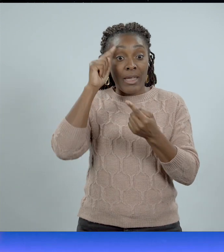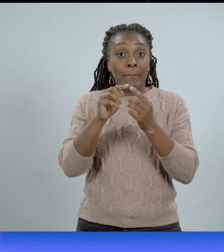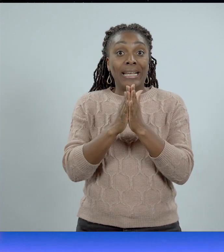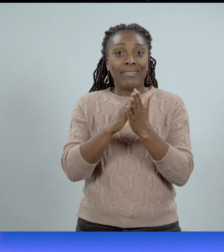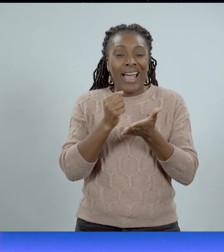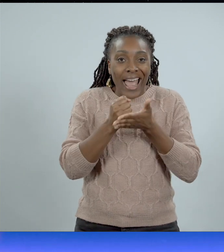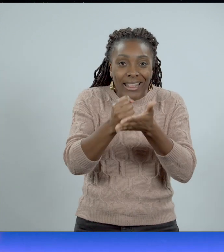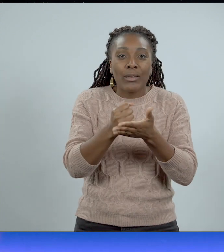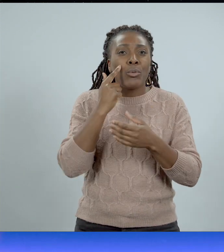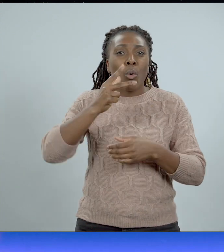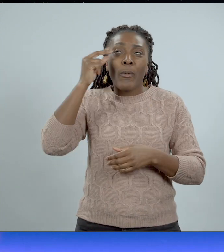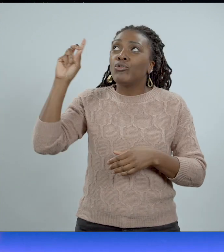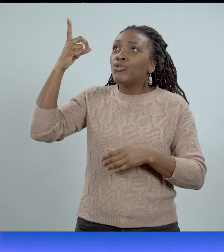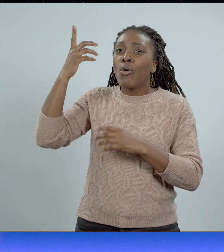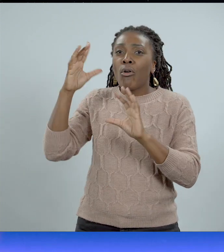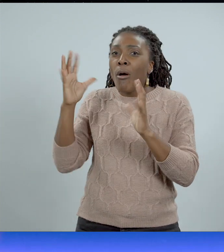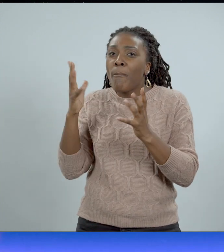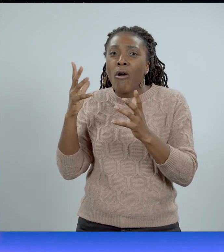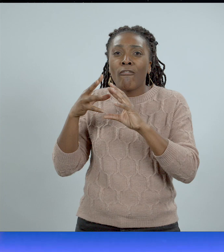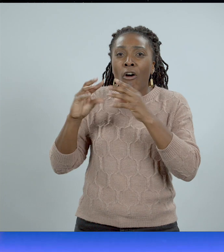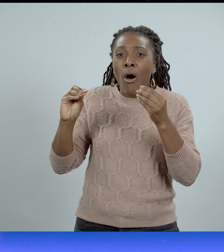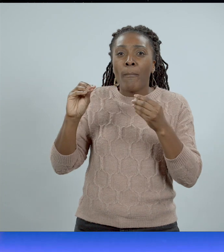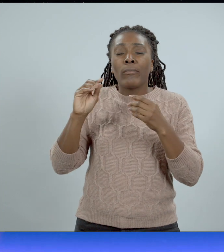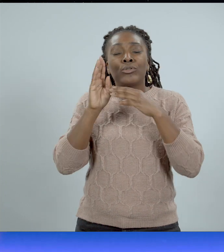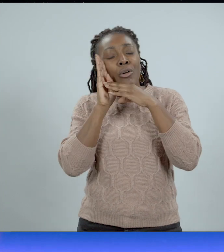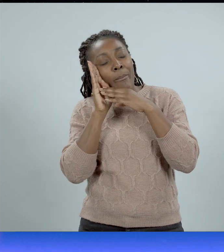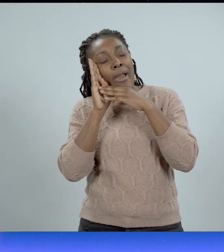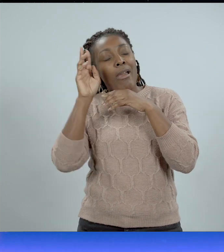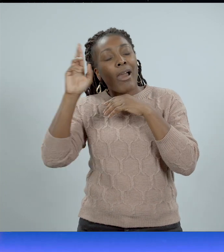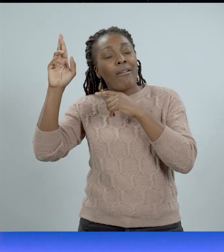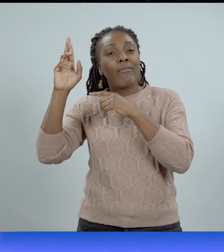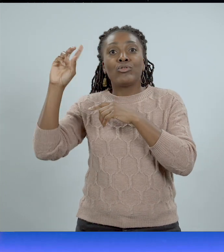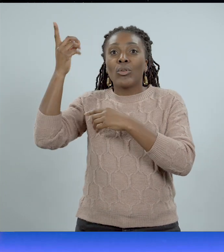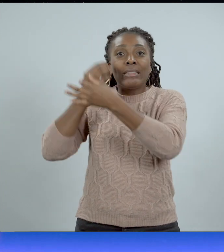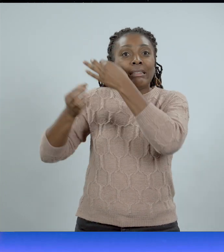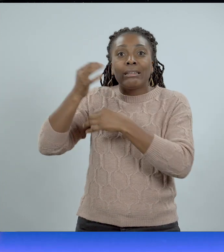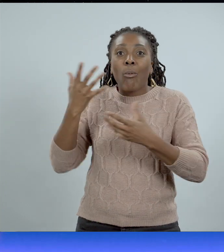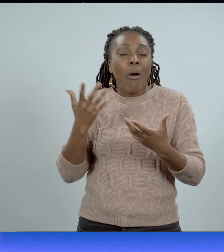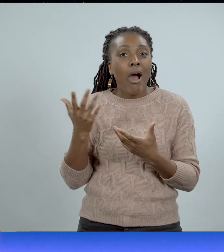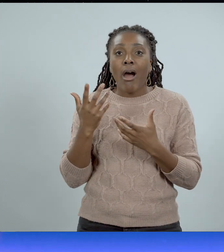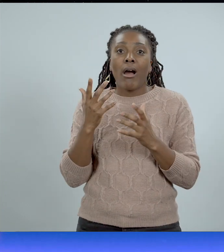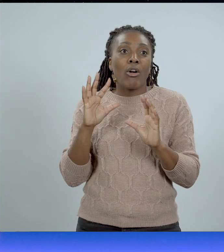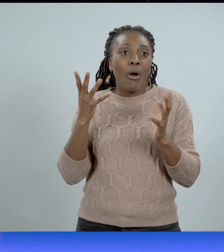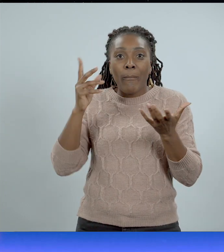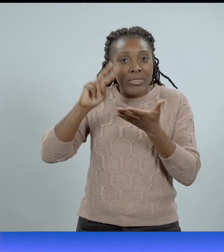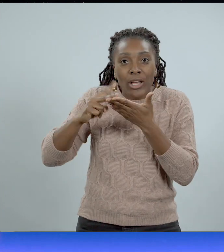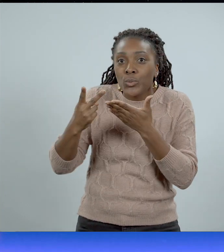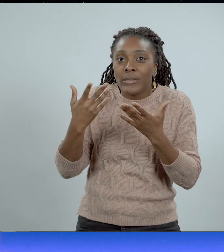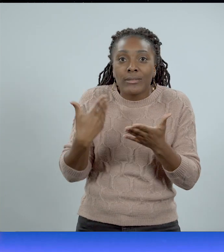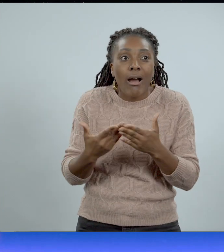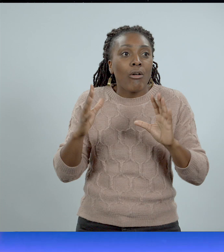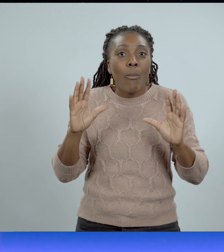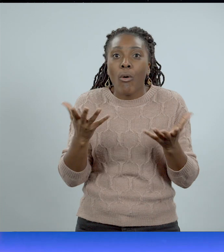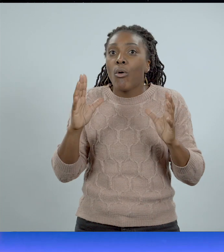de vous y aider, de comprendre le langage de Dieu dans votre sommeil, de comprendre un petit peu ce que Dieu attend de nous, le langage de Dieu, comment